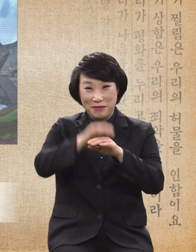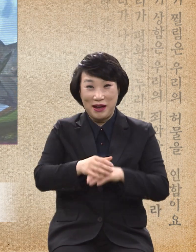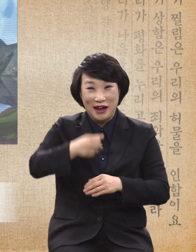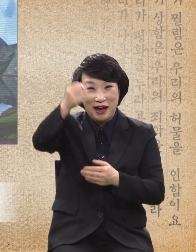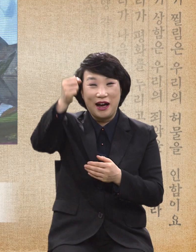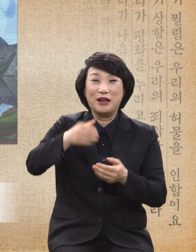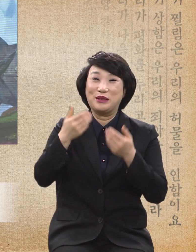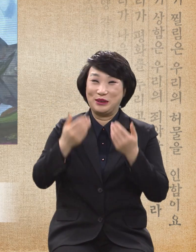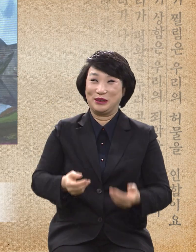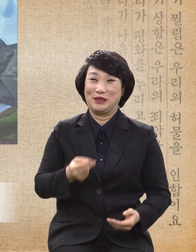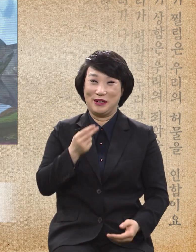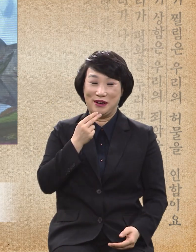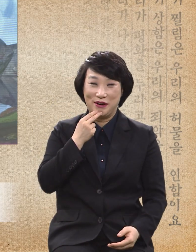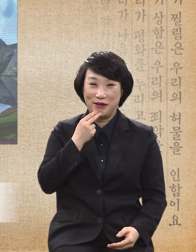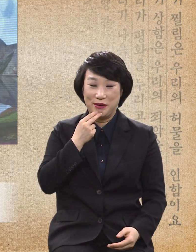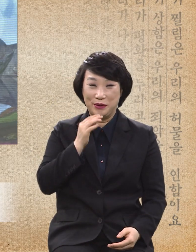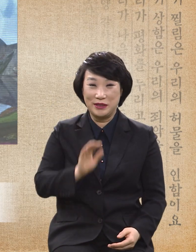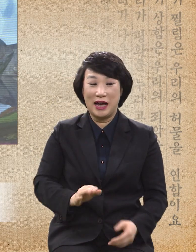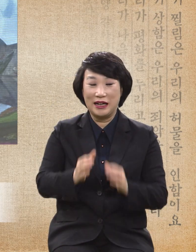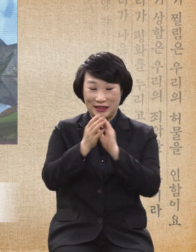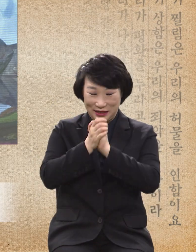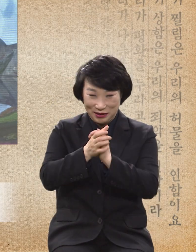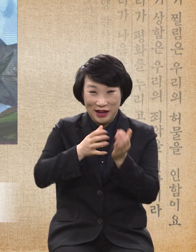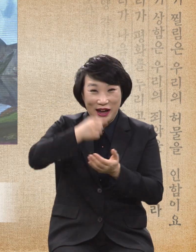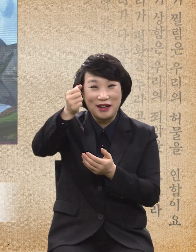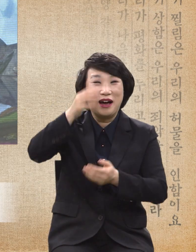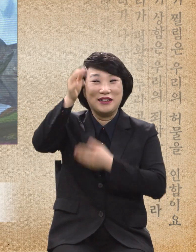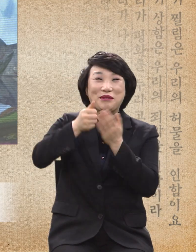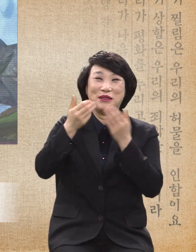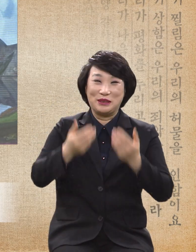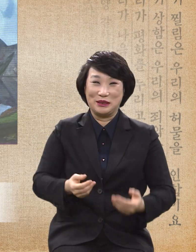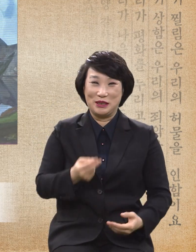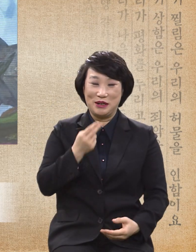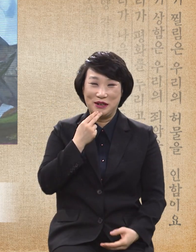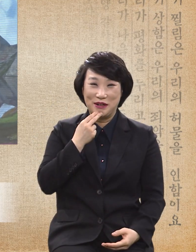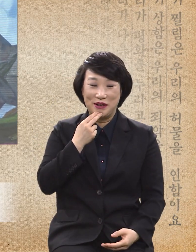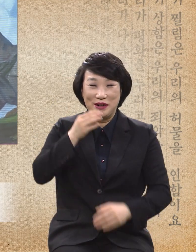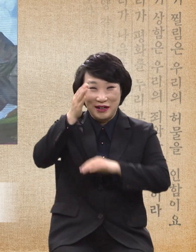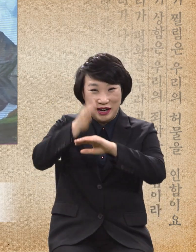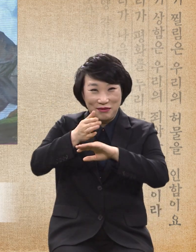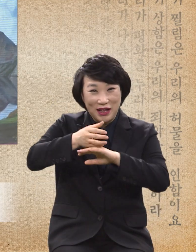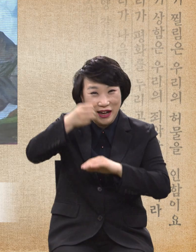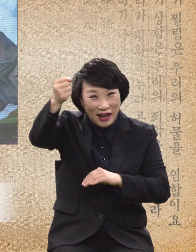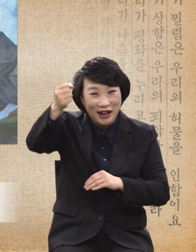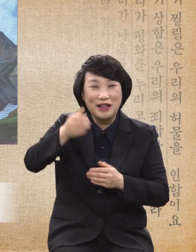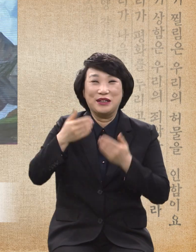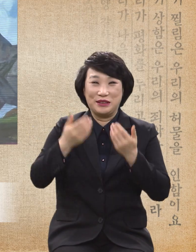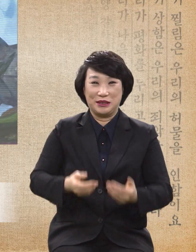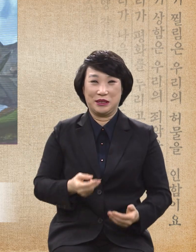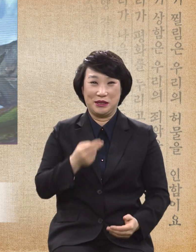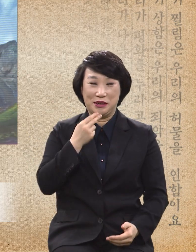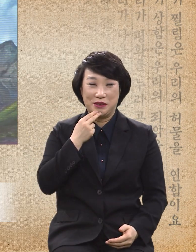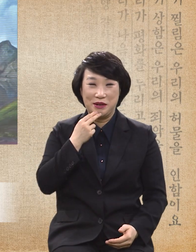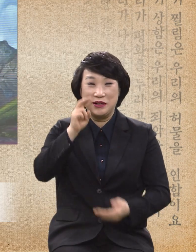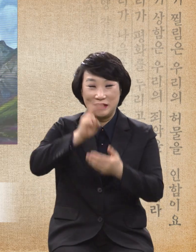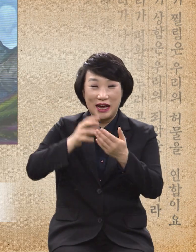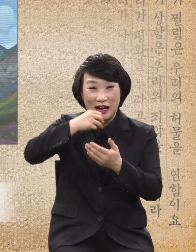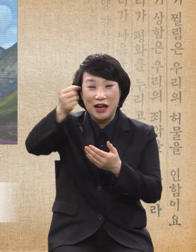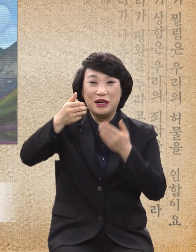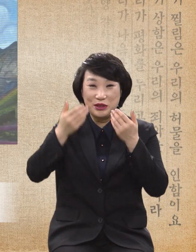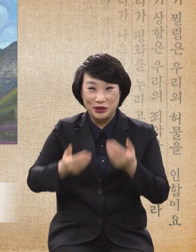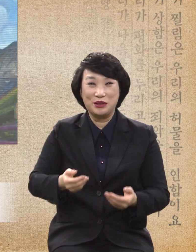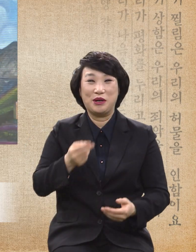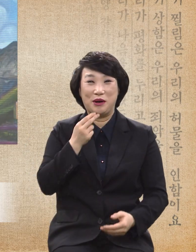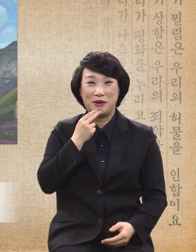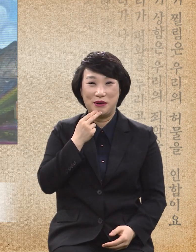받은 시기에 쉬지 못하고, 기도 받은 시기에 쉬지 못하고, 감사 받으기에 쉬지 못하고, 찬양